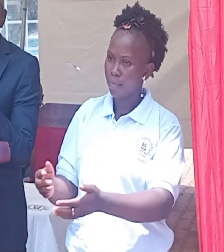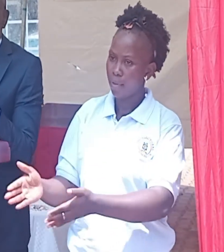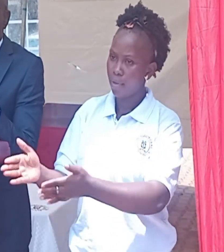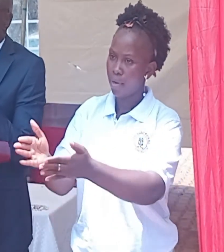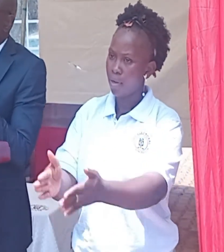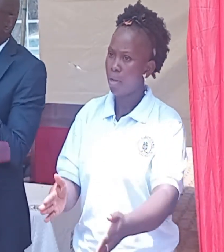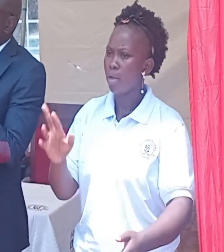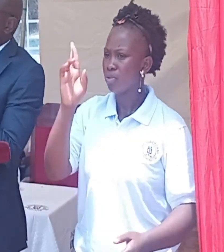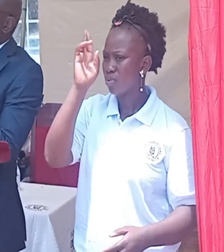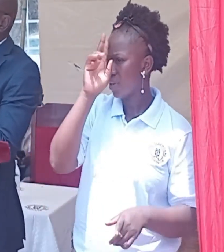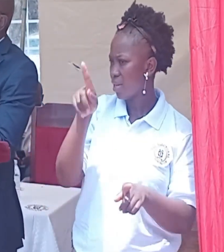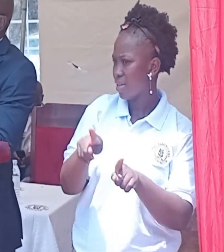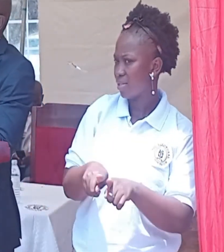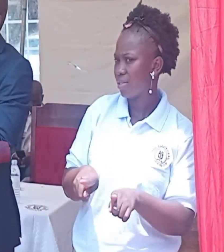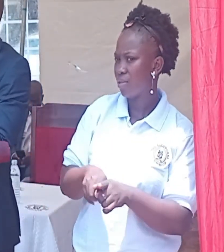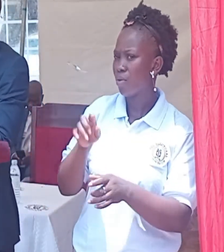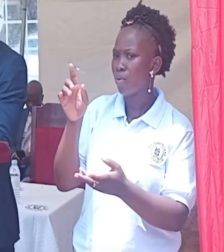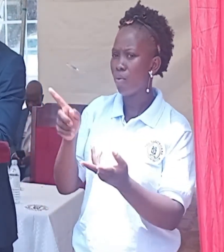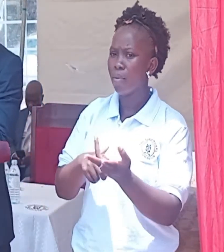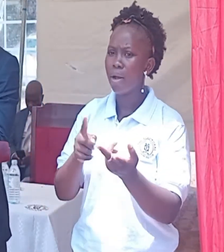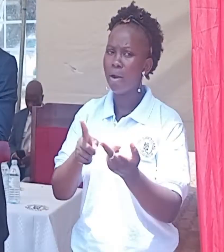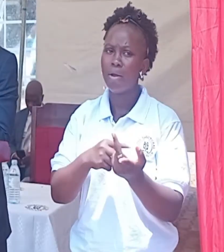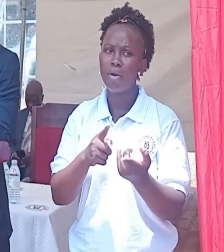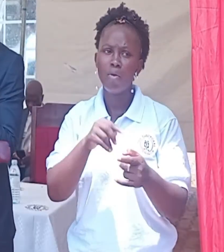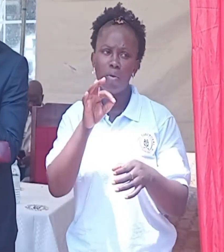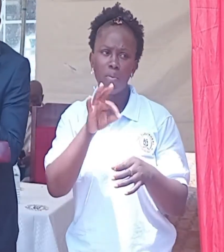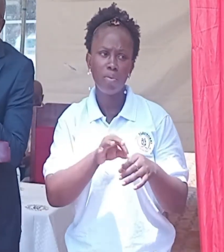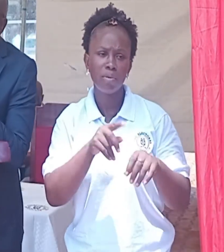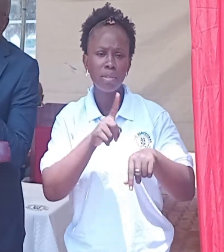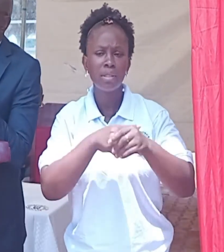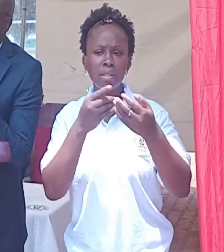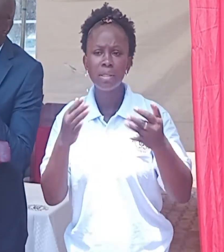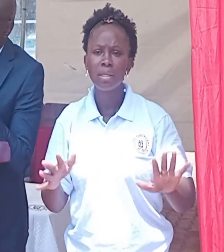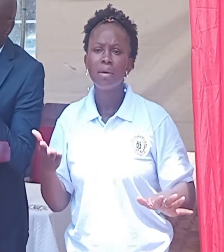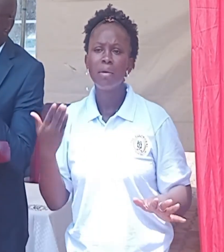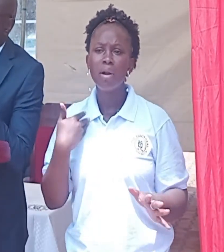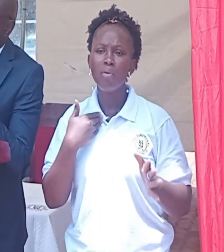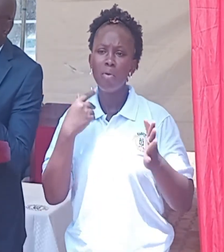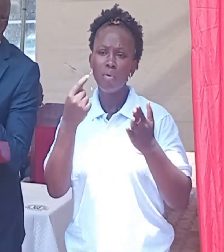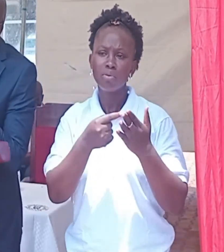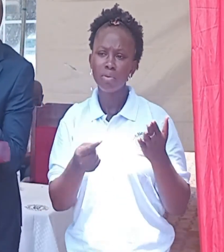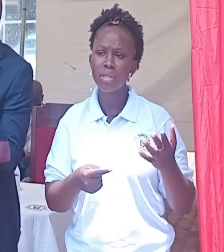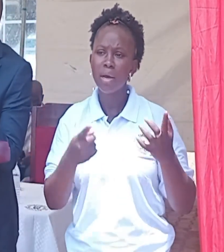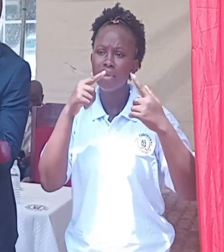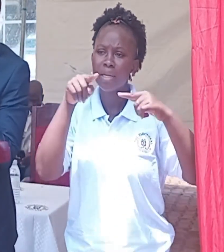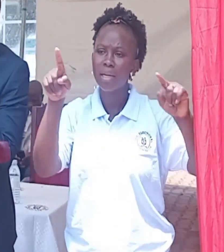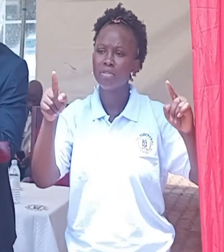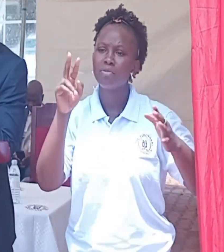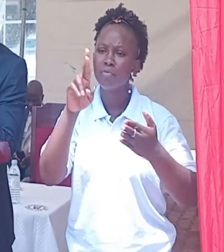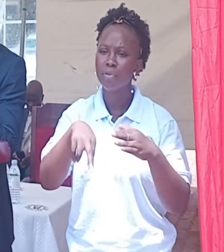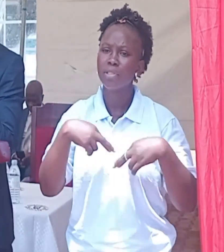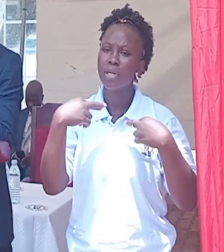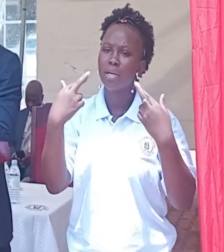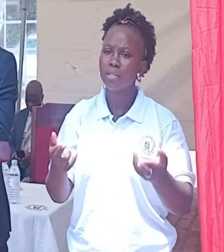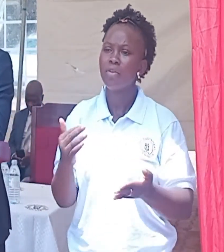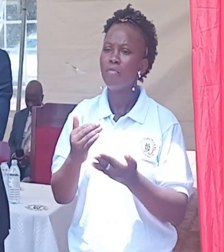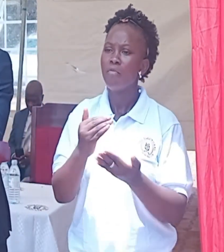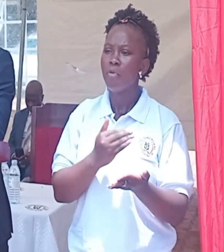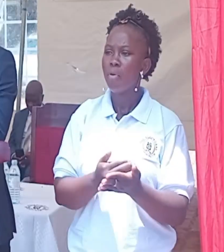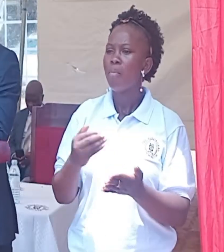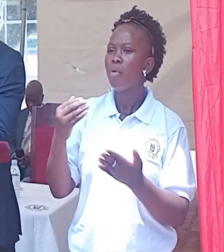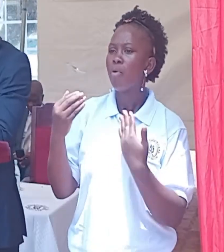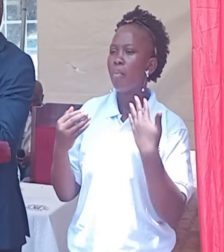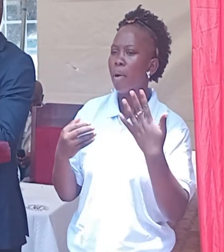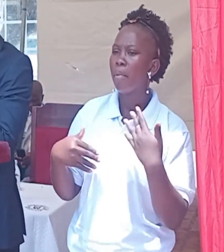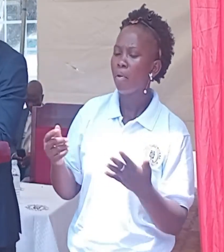jjukira nti okubala obululu bwe kugwa waliwo okujuzaamu declaration of results form olupapula kwewandiika